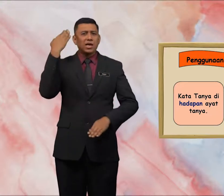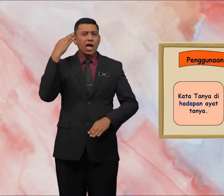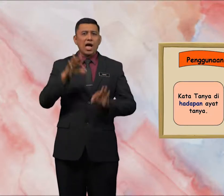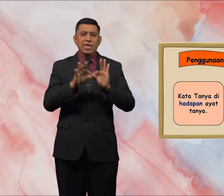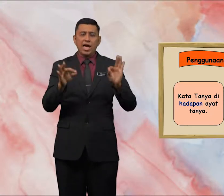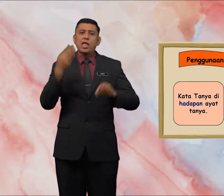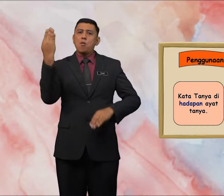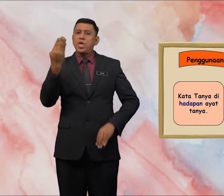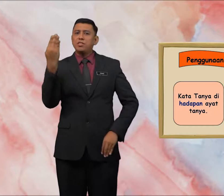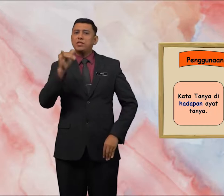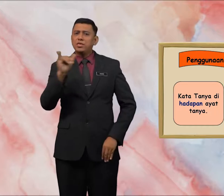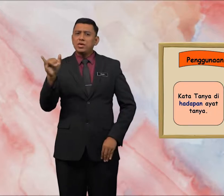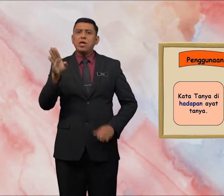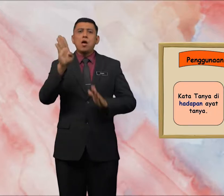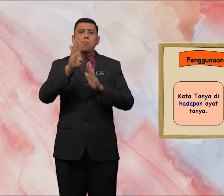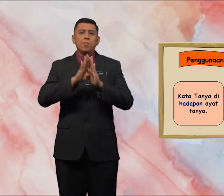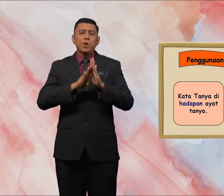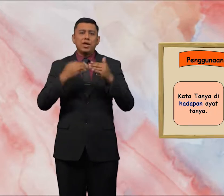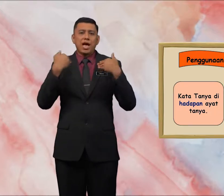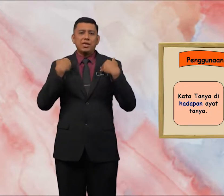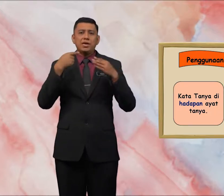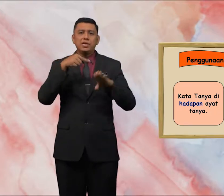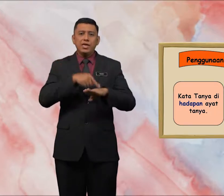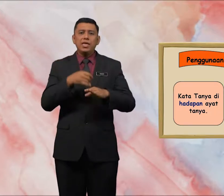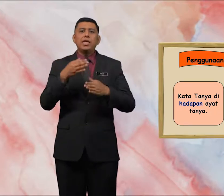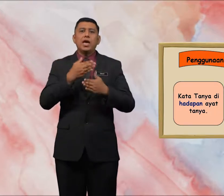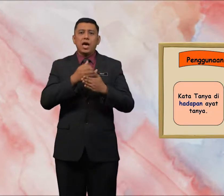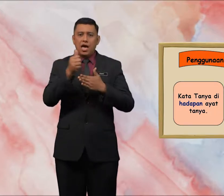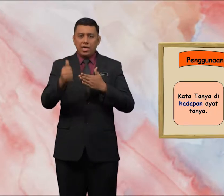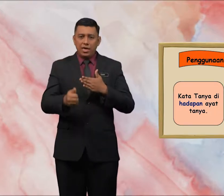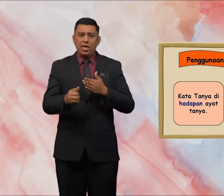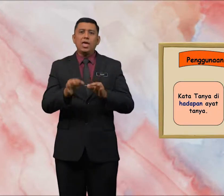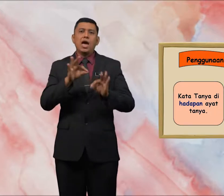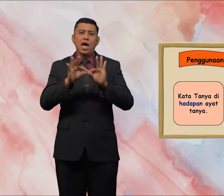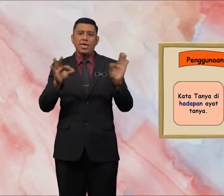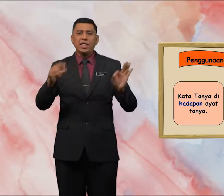belakang ayat biasanya berada di akhir ayat tanya.